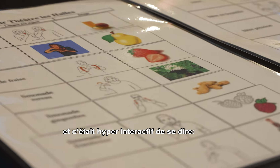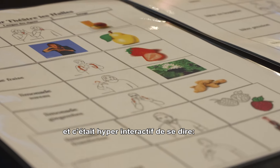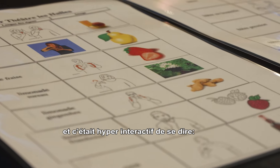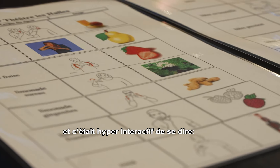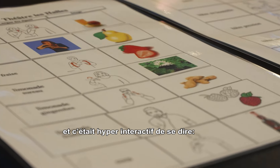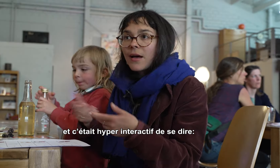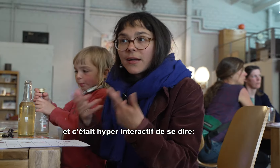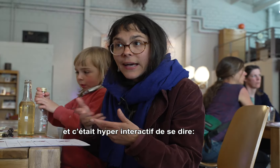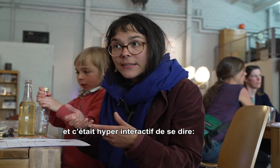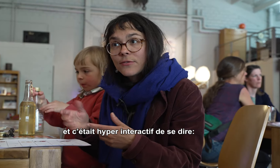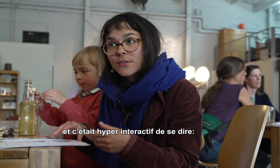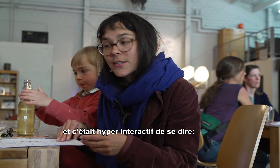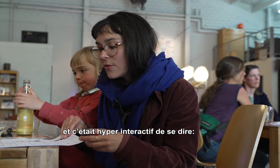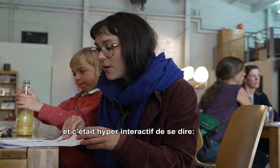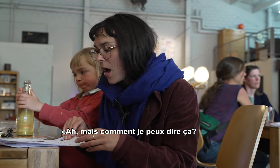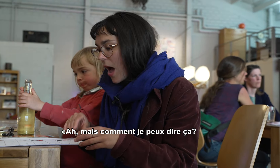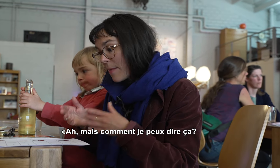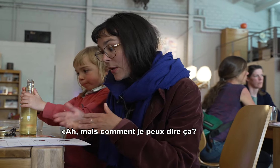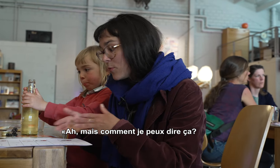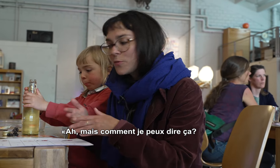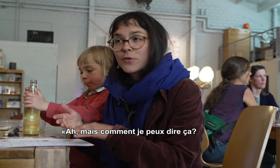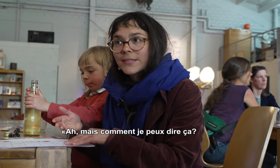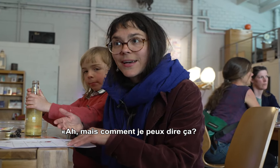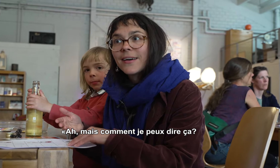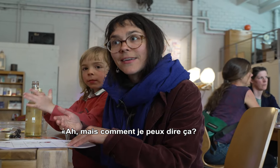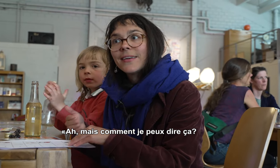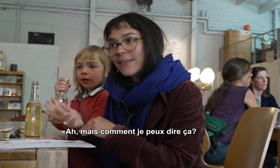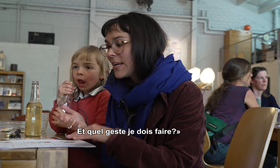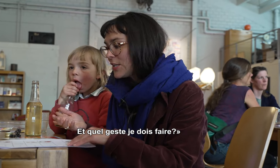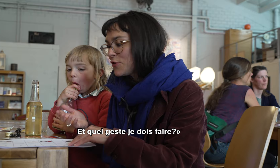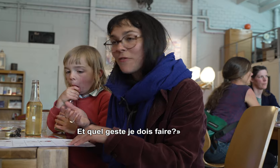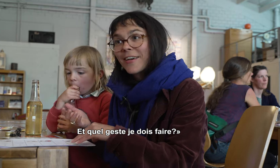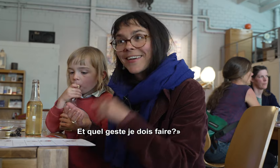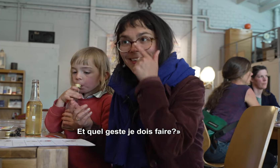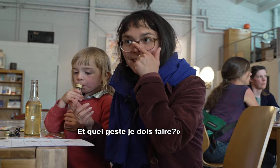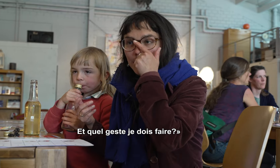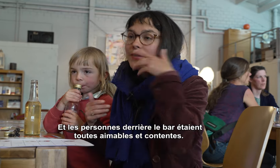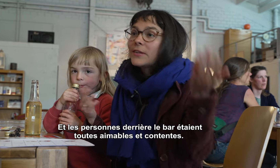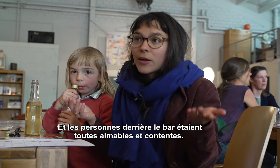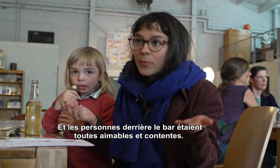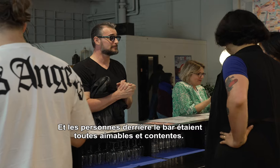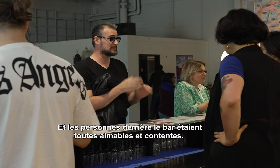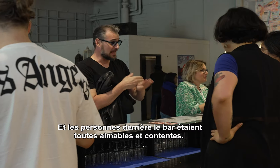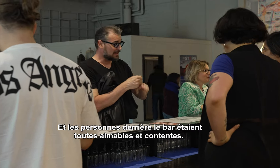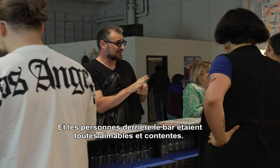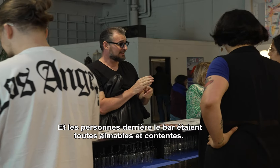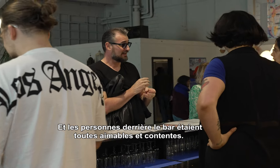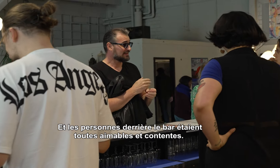hyper interactif de se dire « Ah, mais comment je peux dire ça ? Et quel geste je dois faire ?» Et les personnes derrière le bar étaient toutes